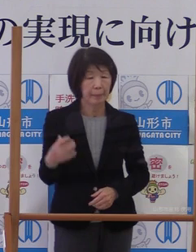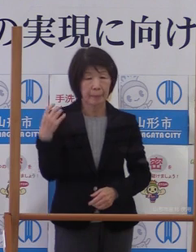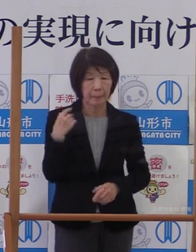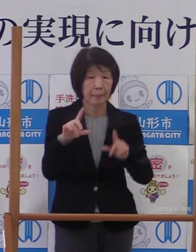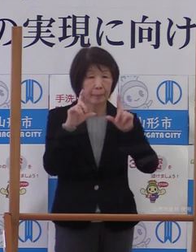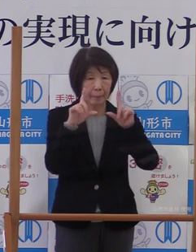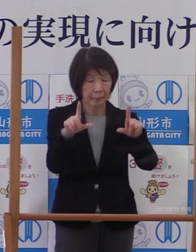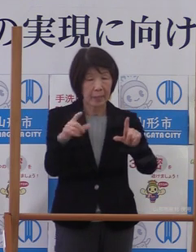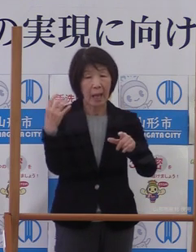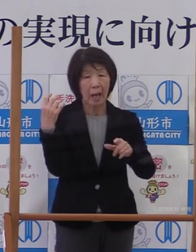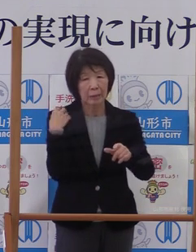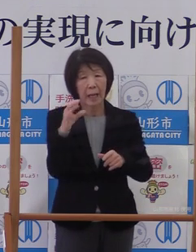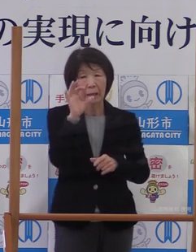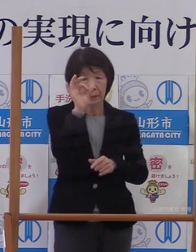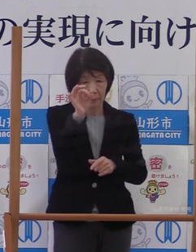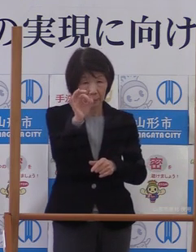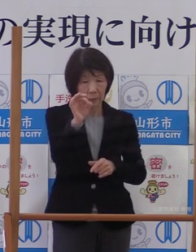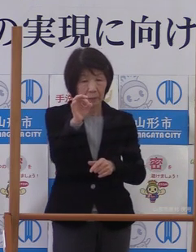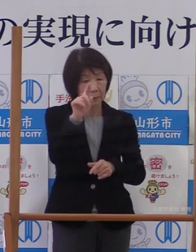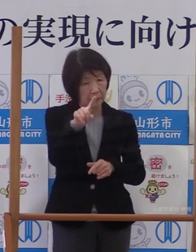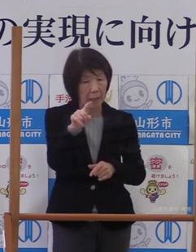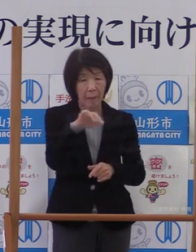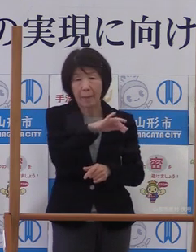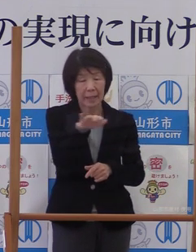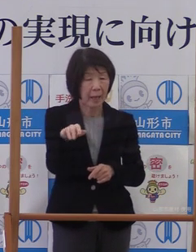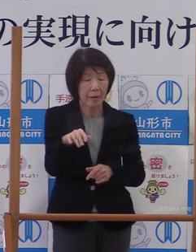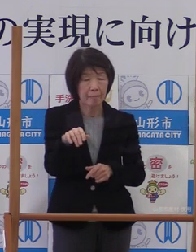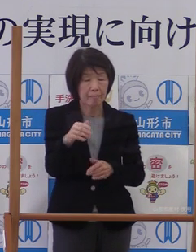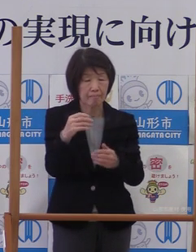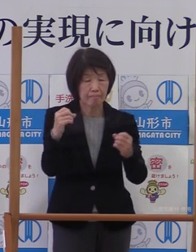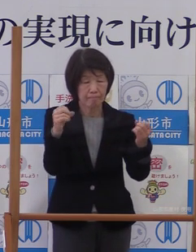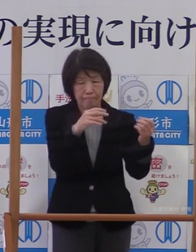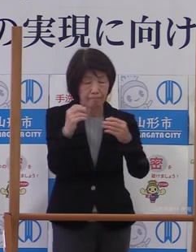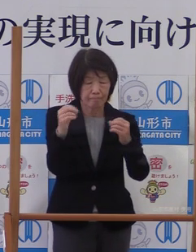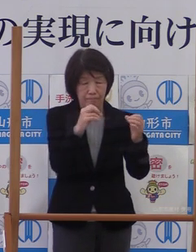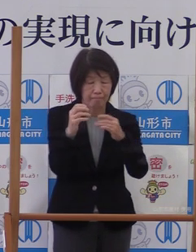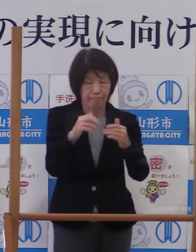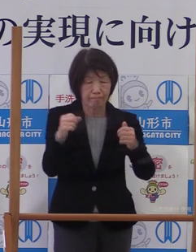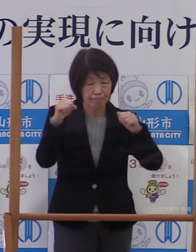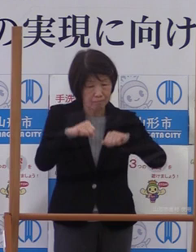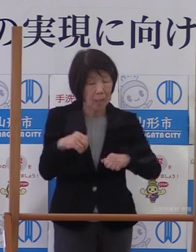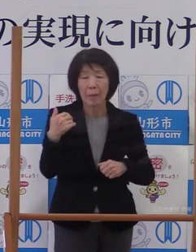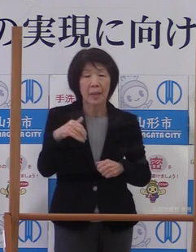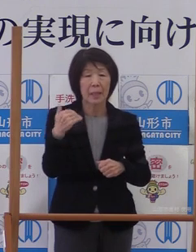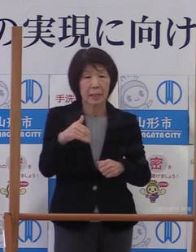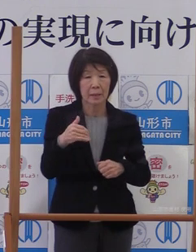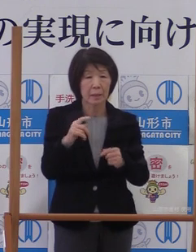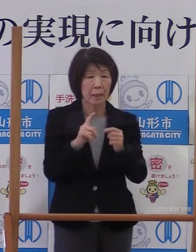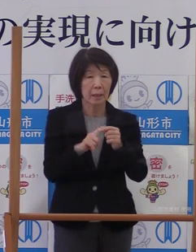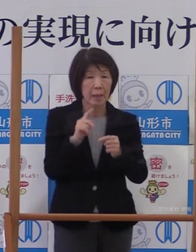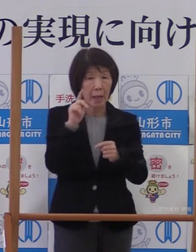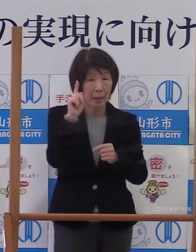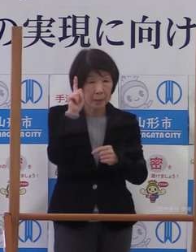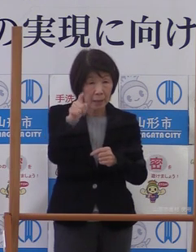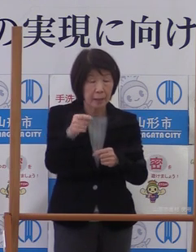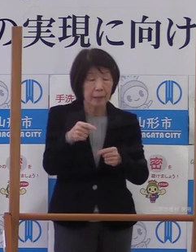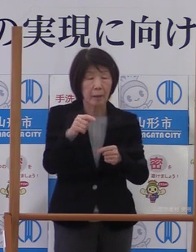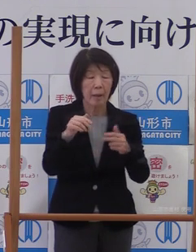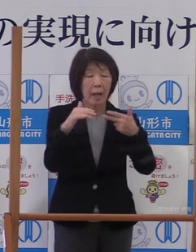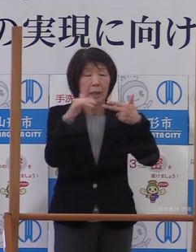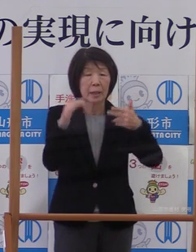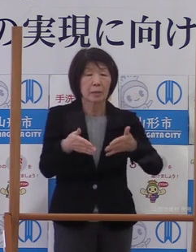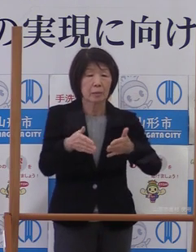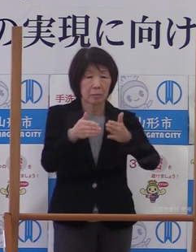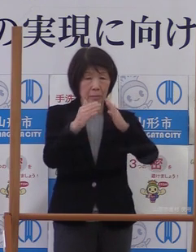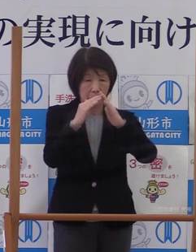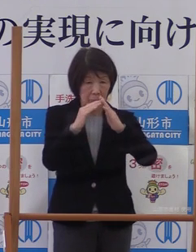負担金はちょっとまだ合意に至ってないので、まず来年と建設に入るので、建設費用に関しては、